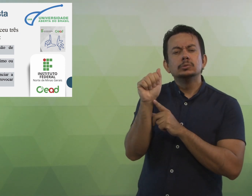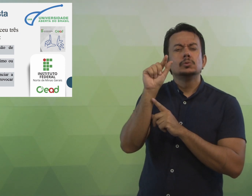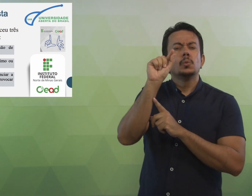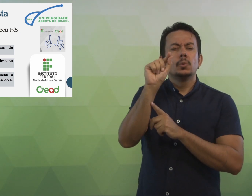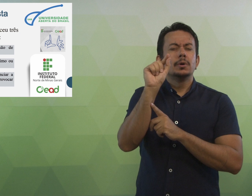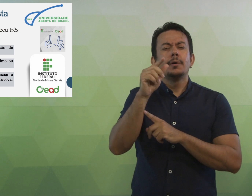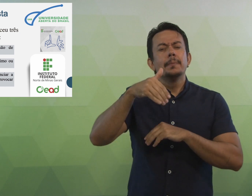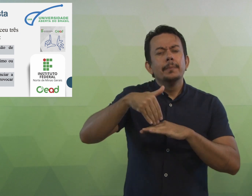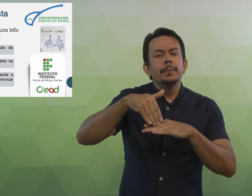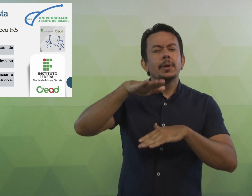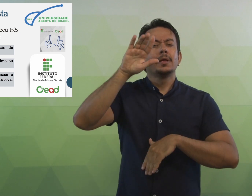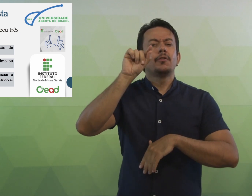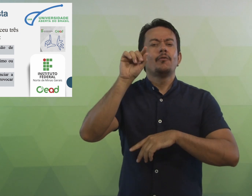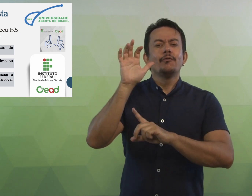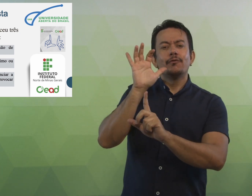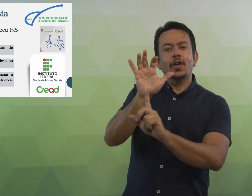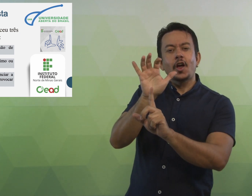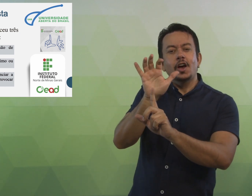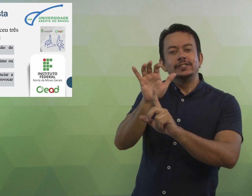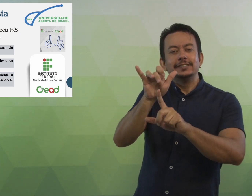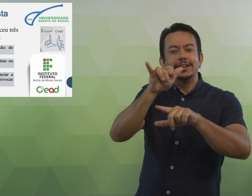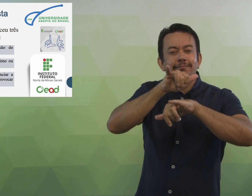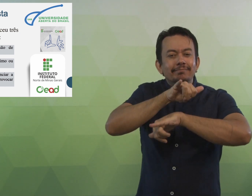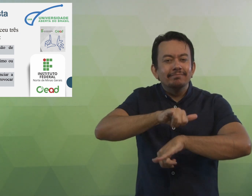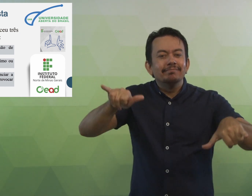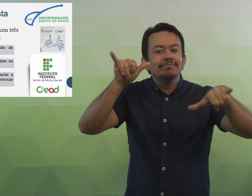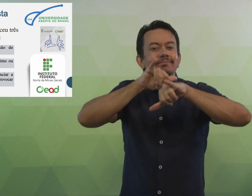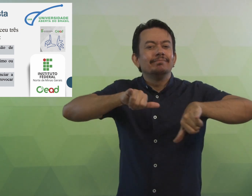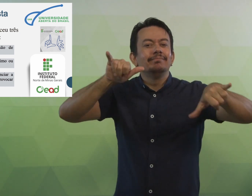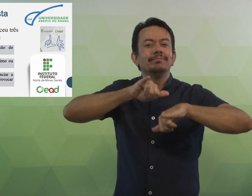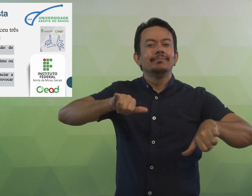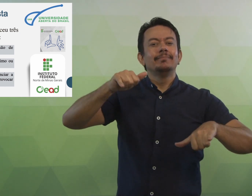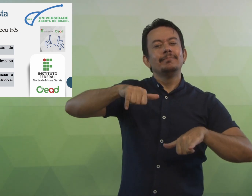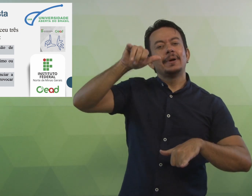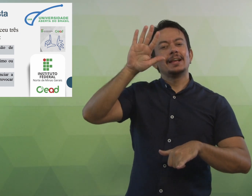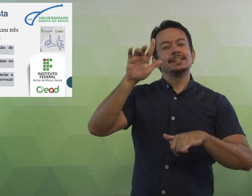E a terceira é a função conativa.